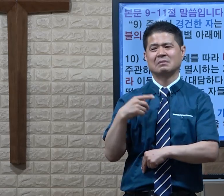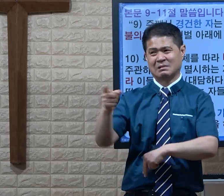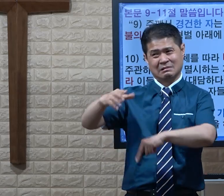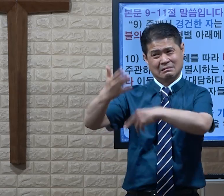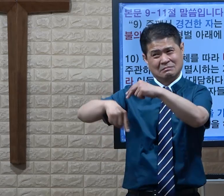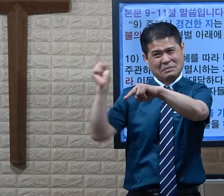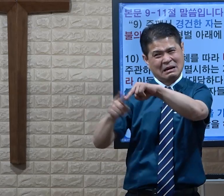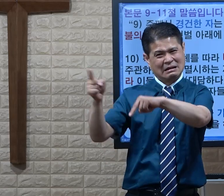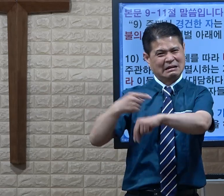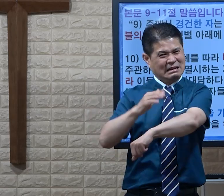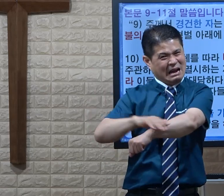선고를 받고